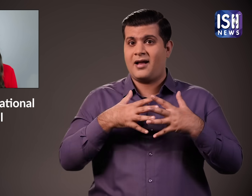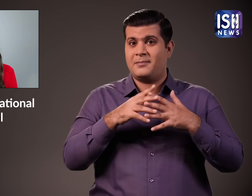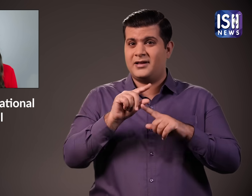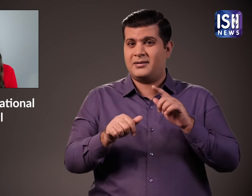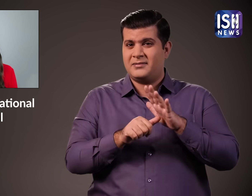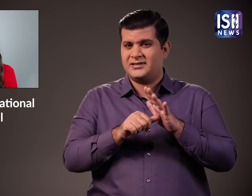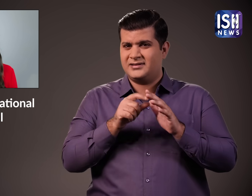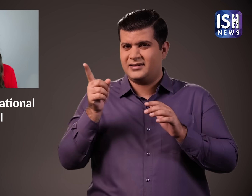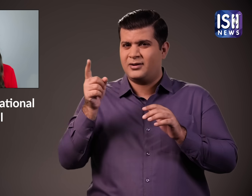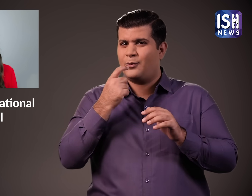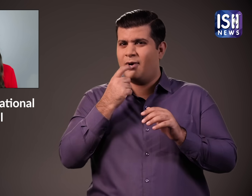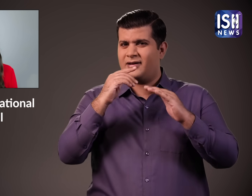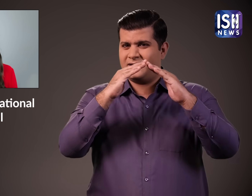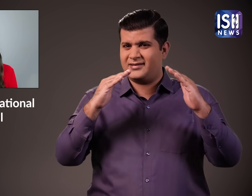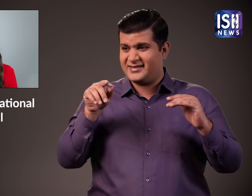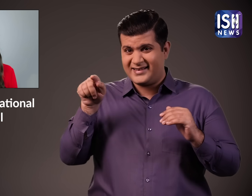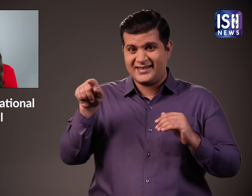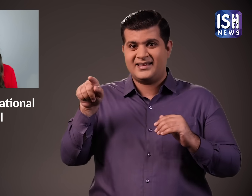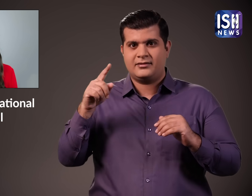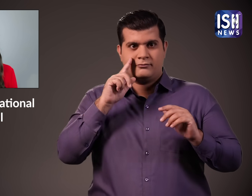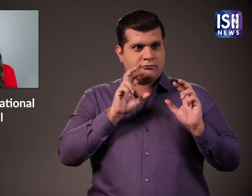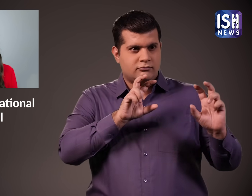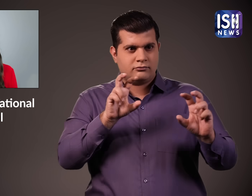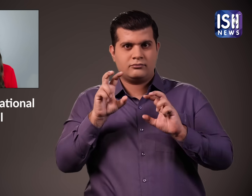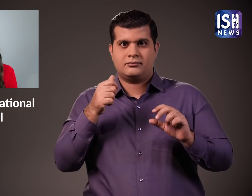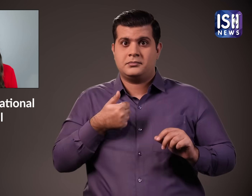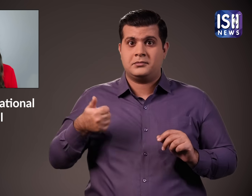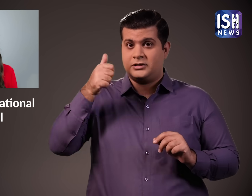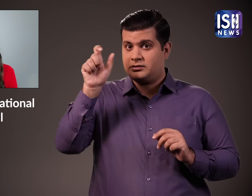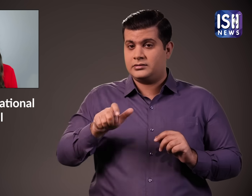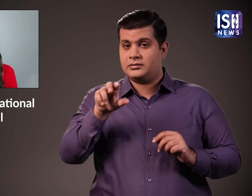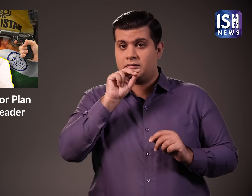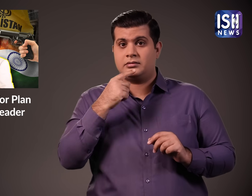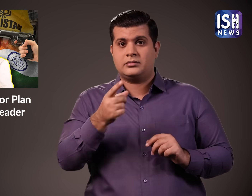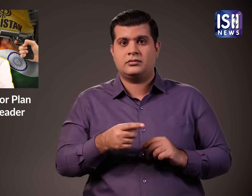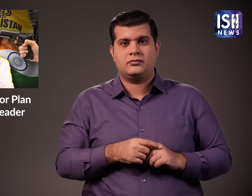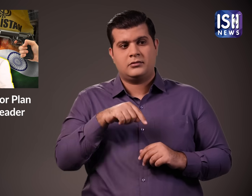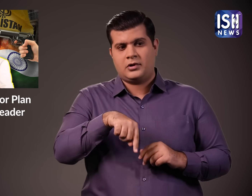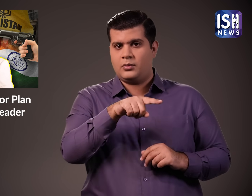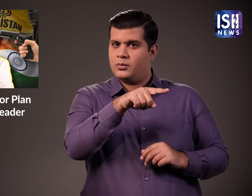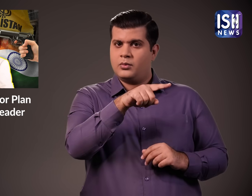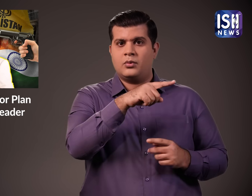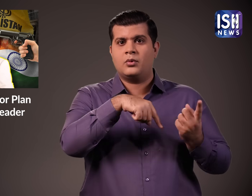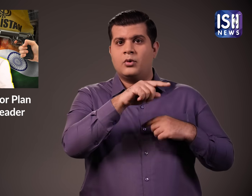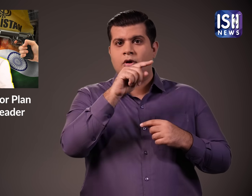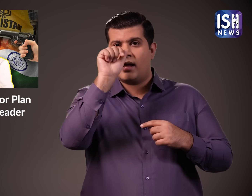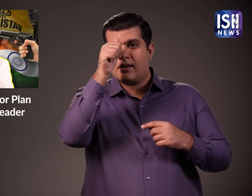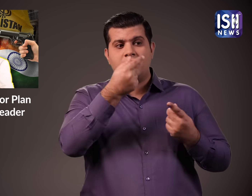होने का इंतजार करना चाहिए। वाइट हाउस राश्ट्य शुरक्षा परिश्ट के प्रवक्ता ने कहा। भारत सरकार ने इस विशय पर